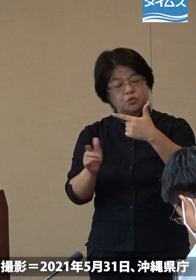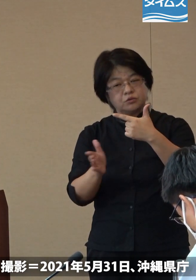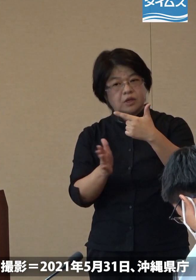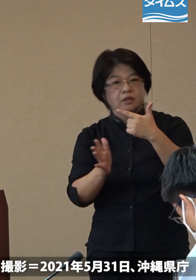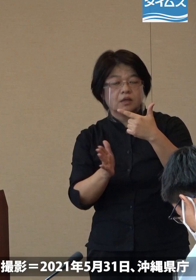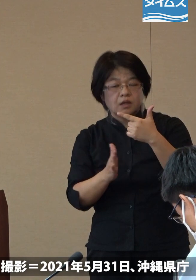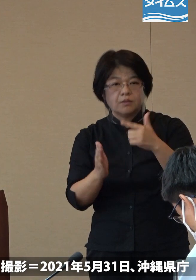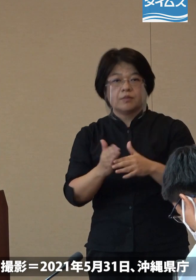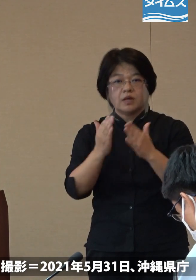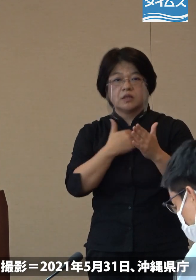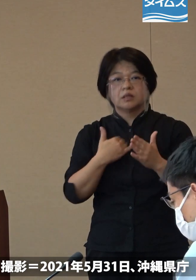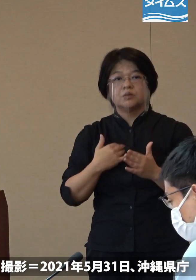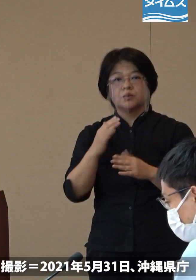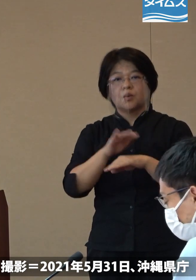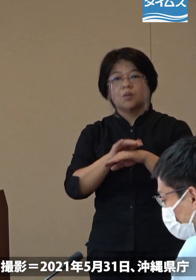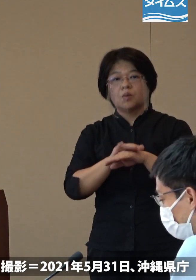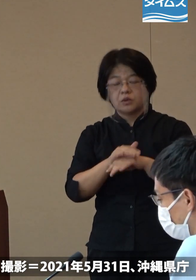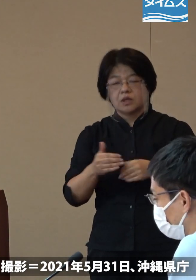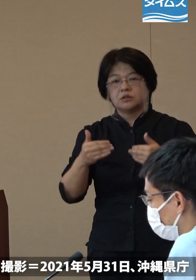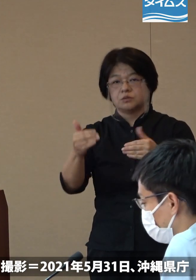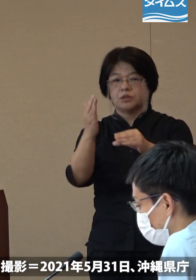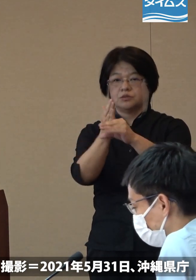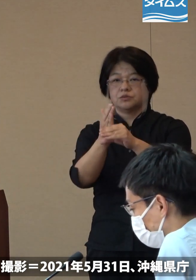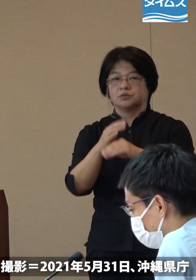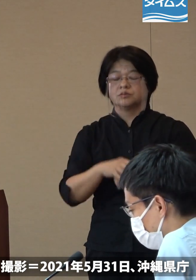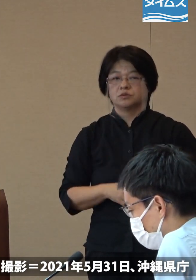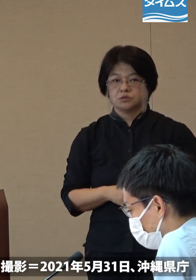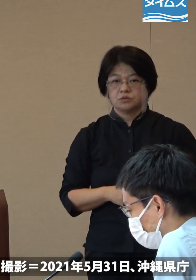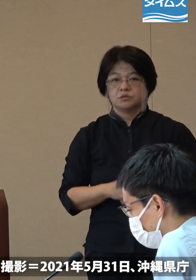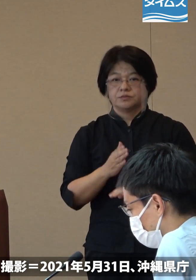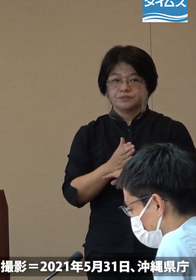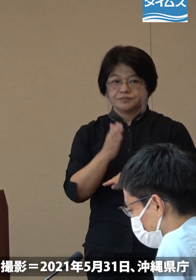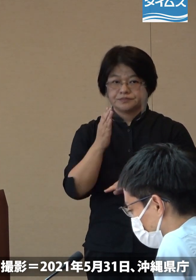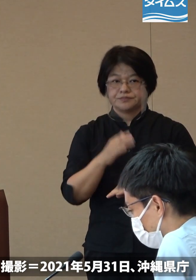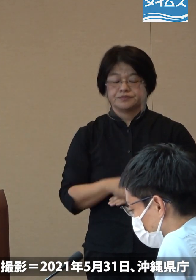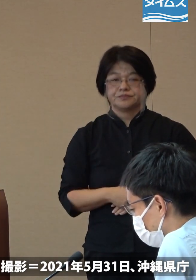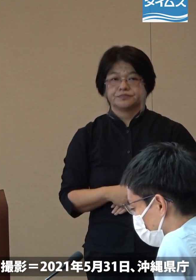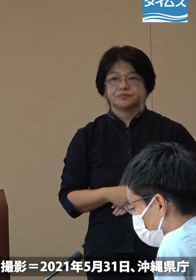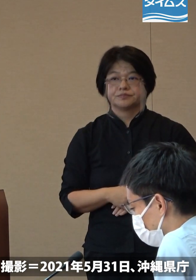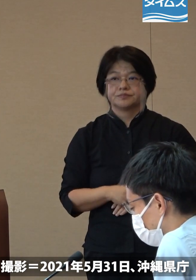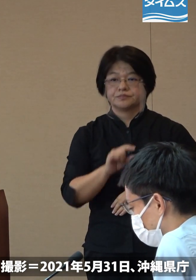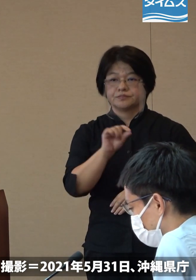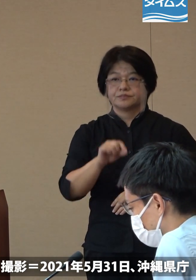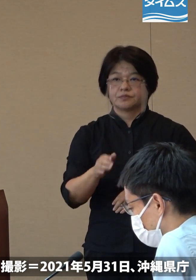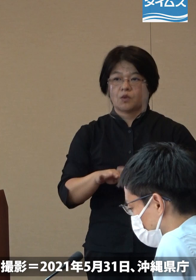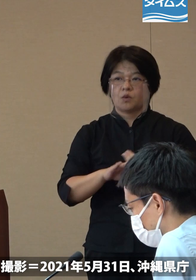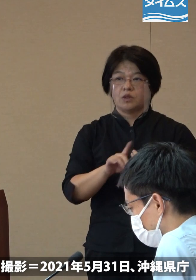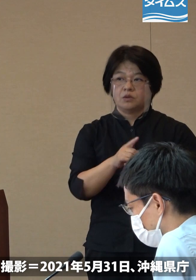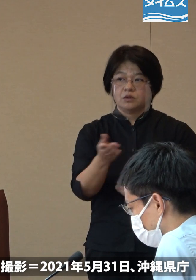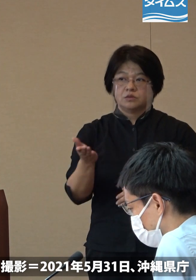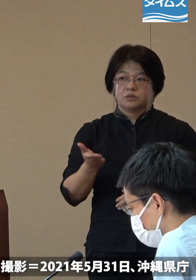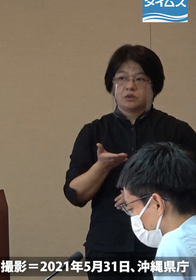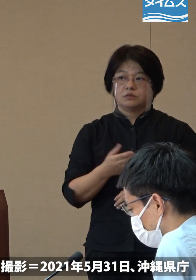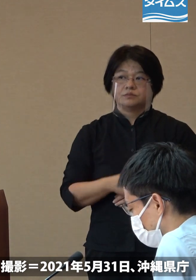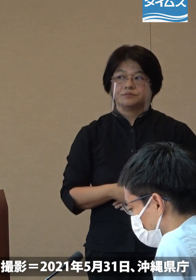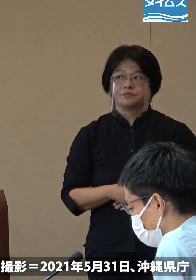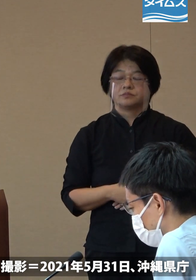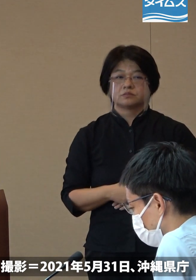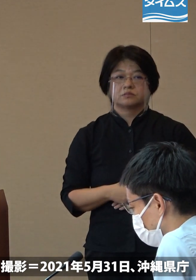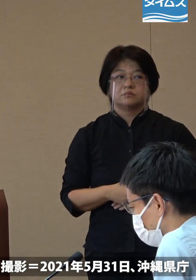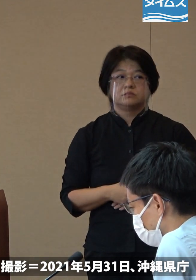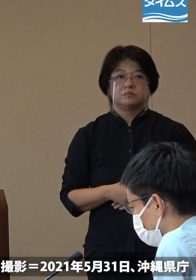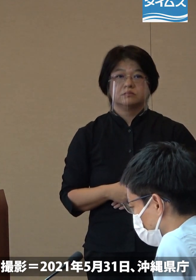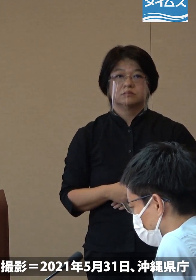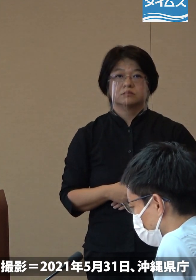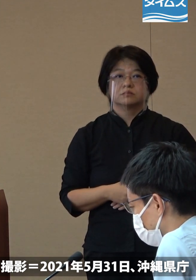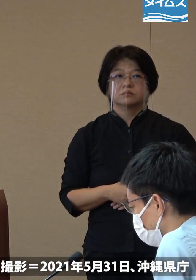ようにということで、その体制を進めています。 他にございますでしょうか。